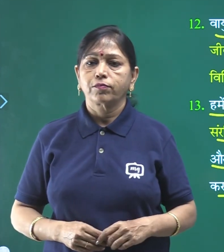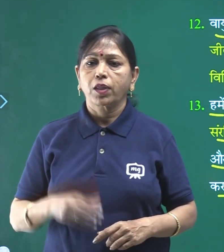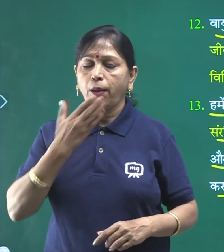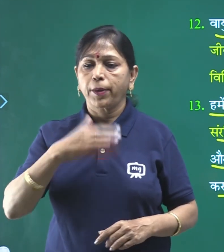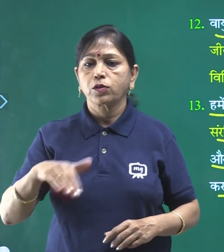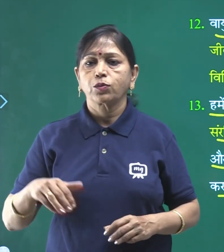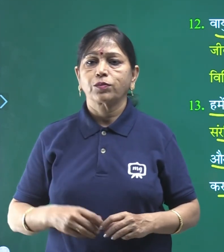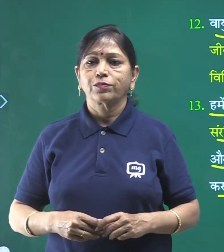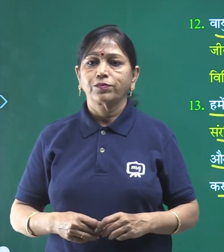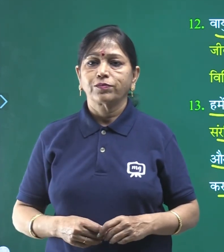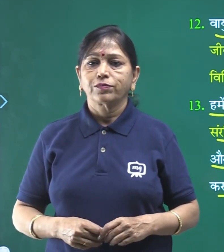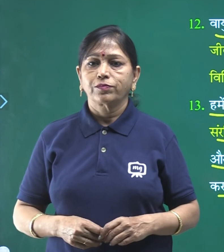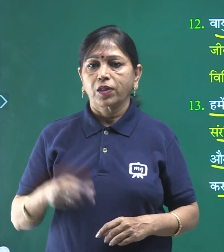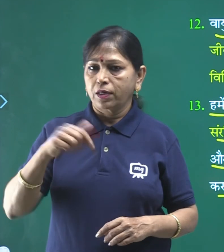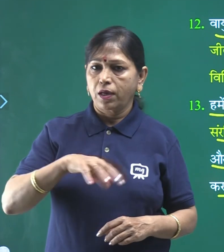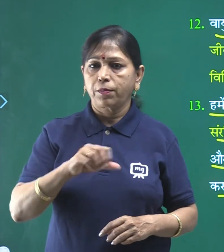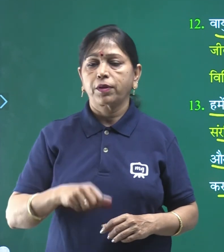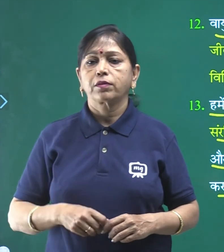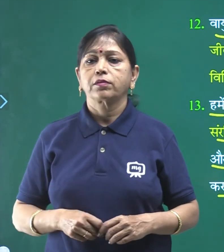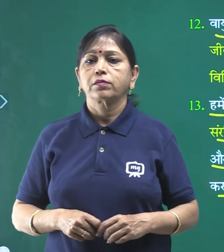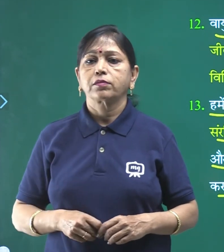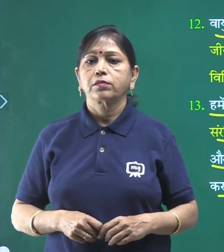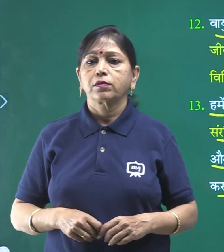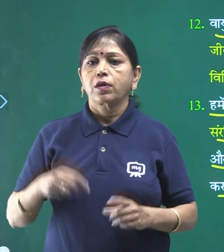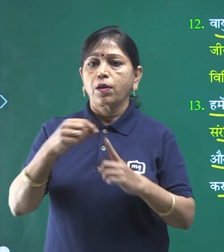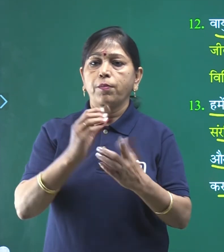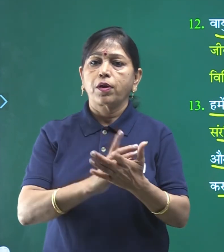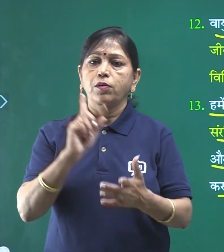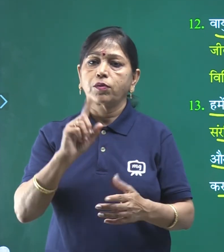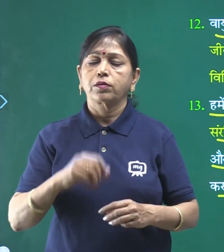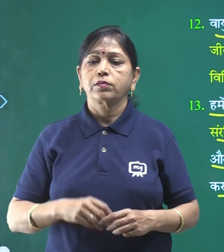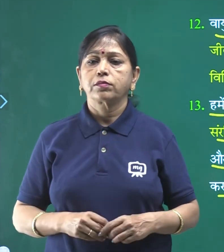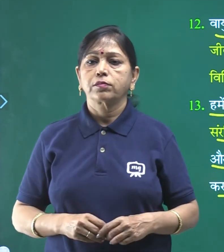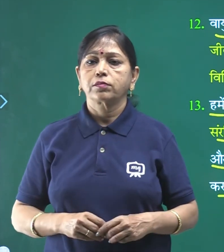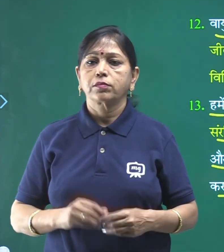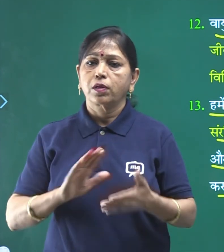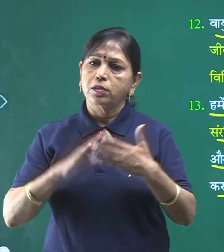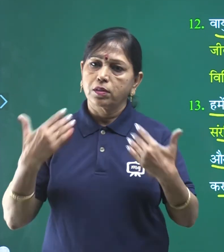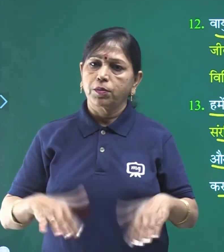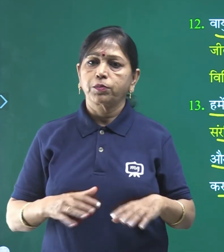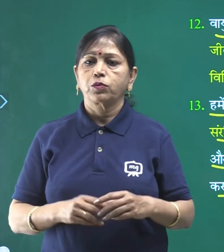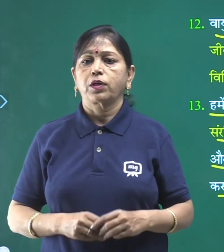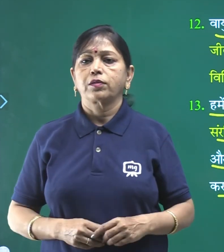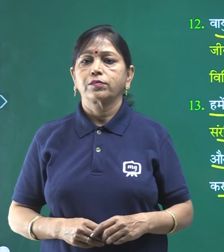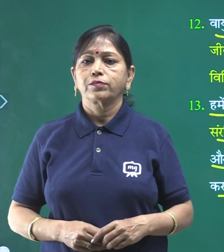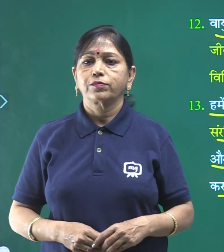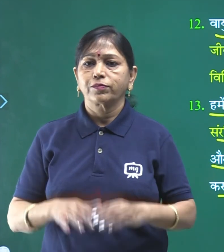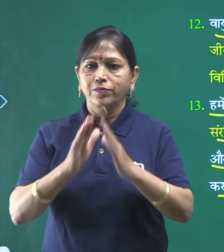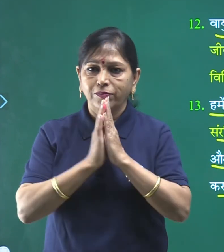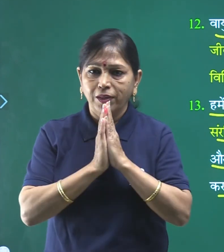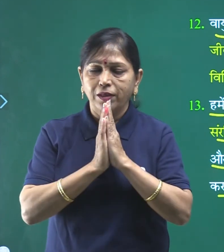को बच्चों यहां पर यह भ्रम समाप्त होता है